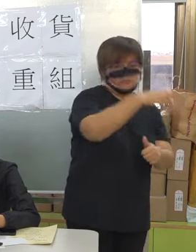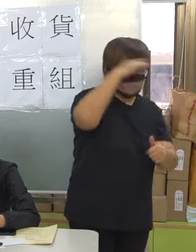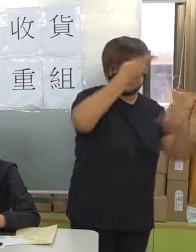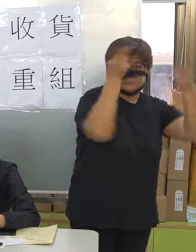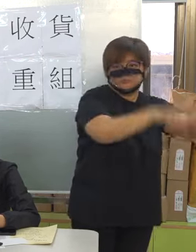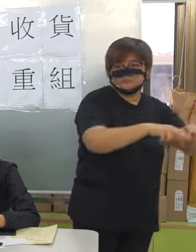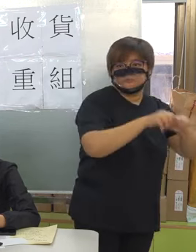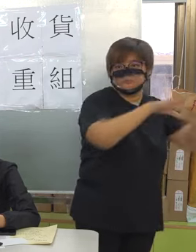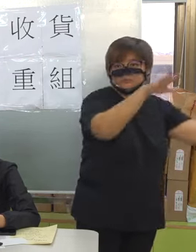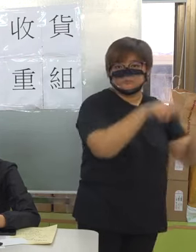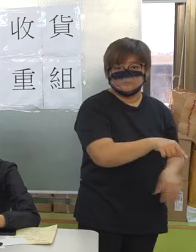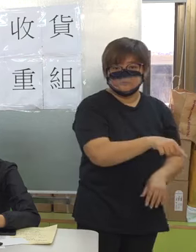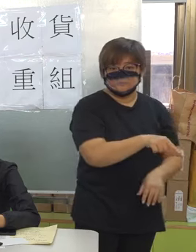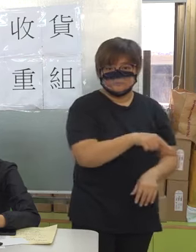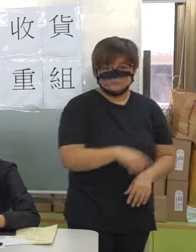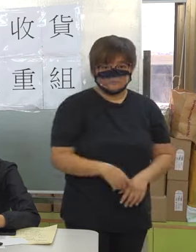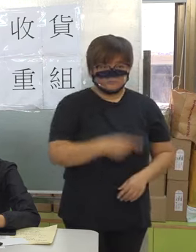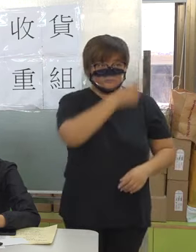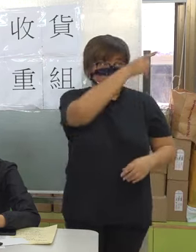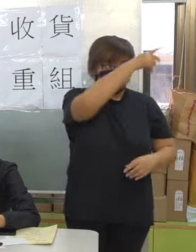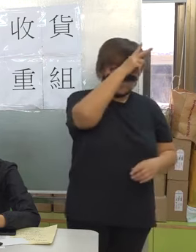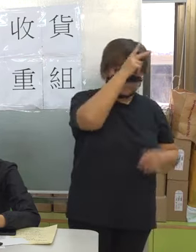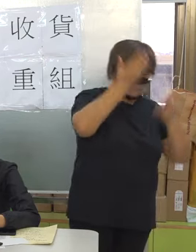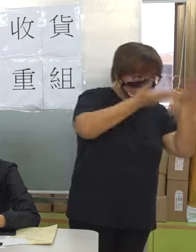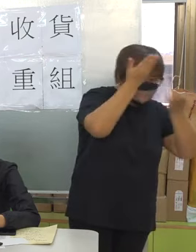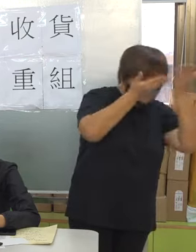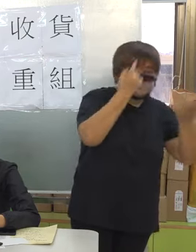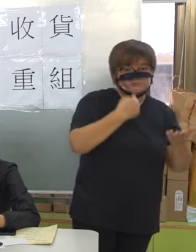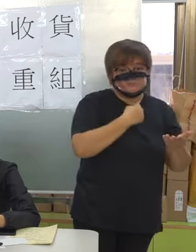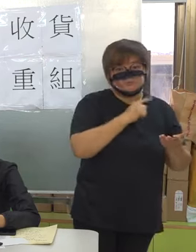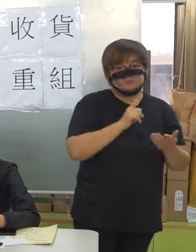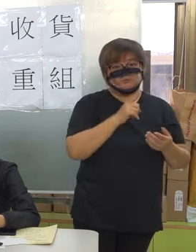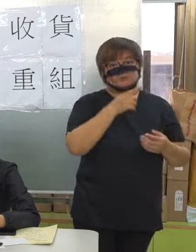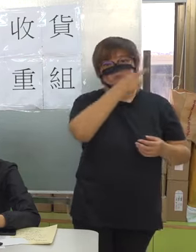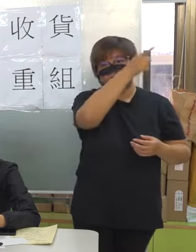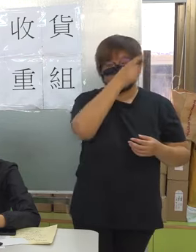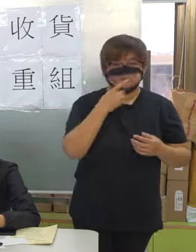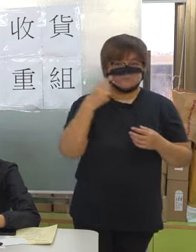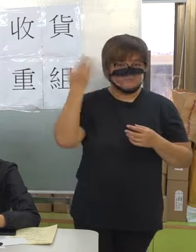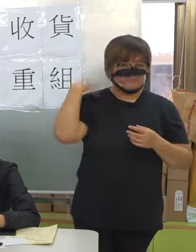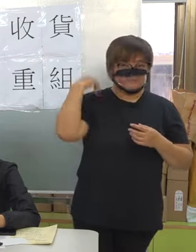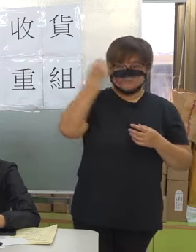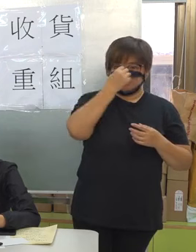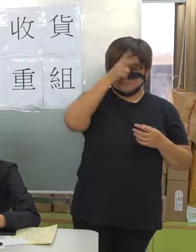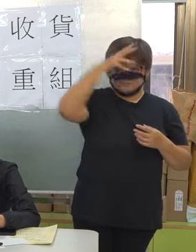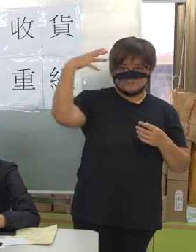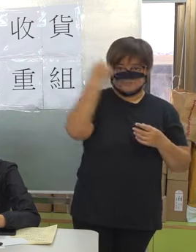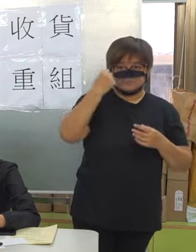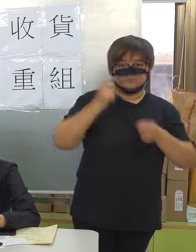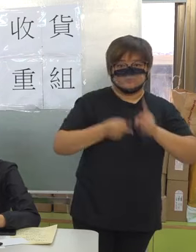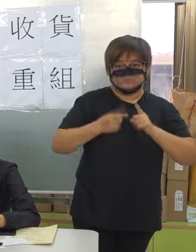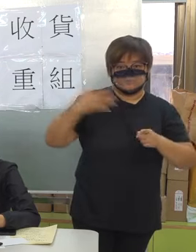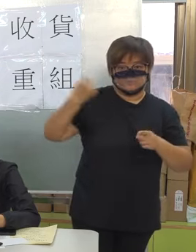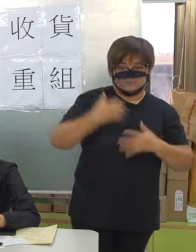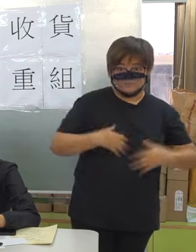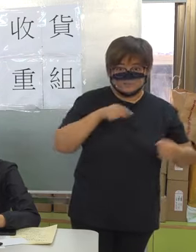告以及格魯吉亞的重組警隊路線，政府必須重組警隊架構，削減警隊規模，例